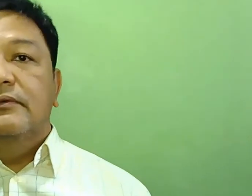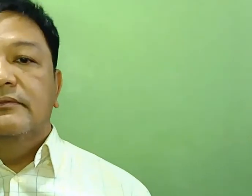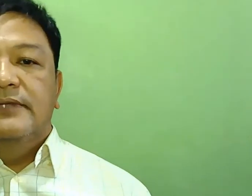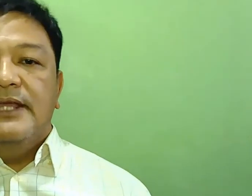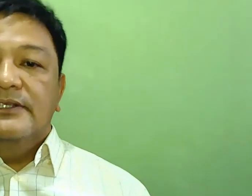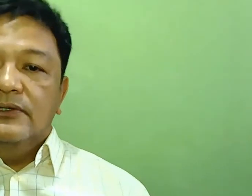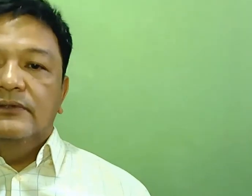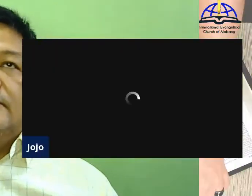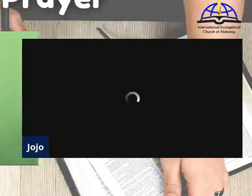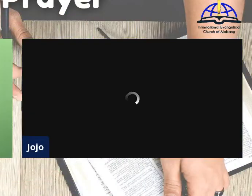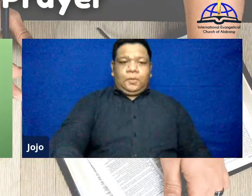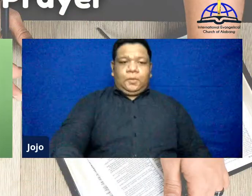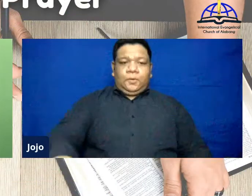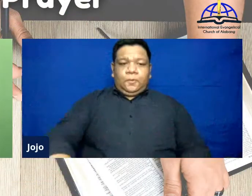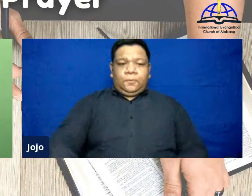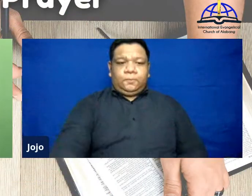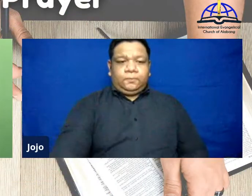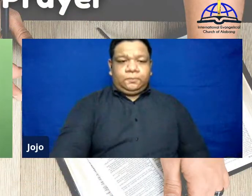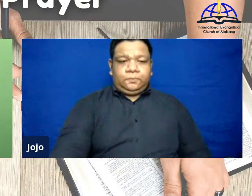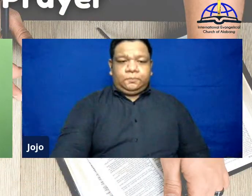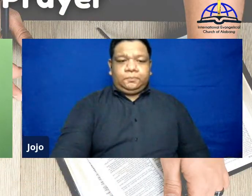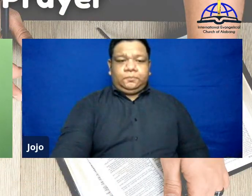to Saul, King Saul,